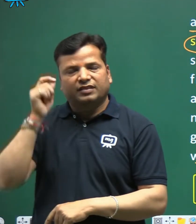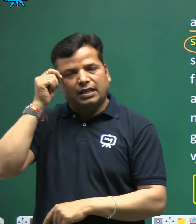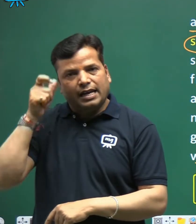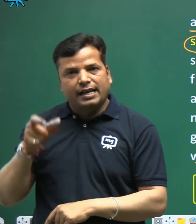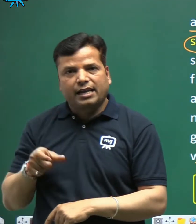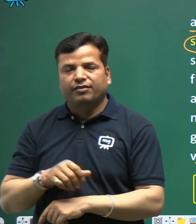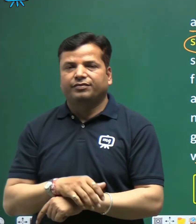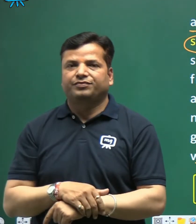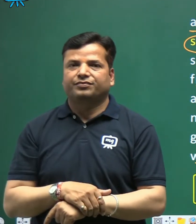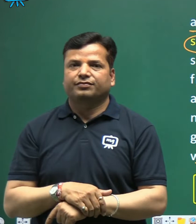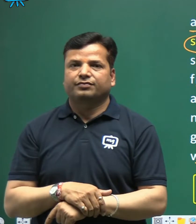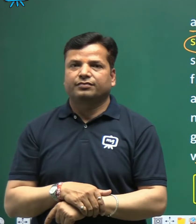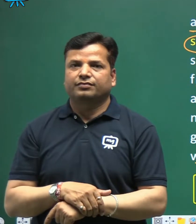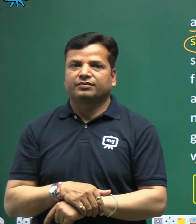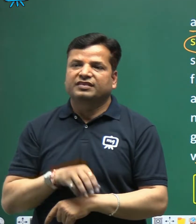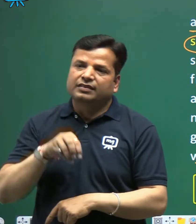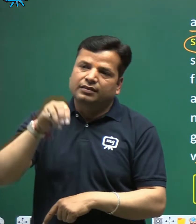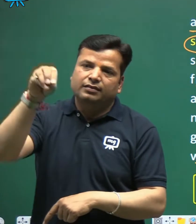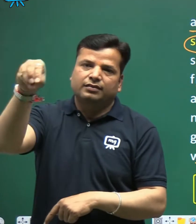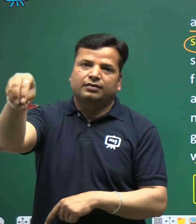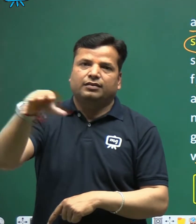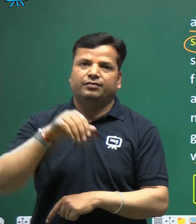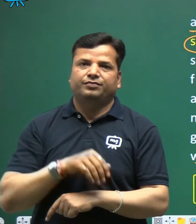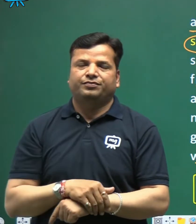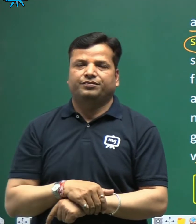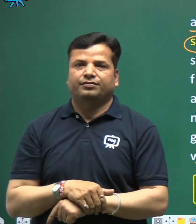deliver, देना,